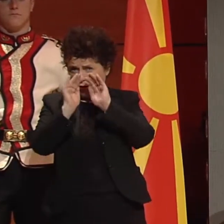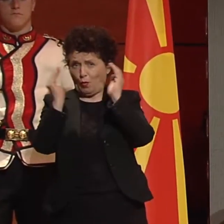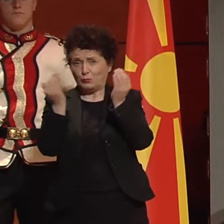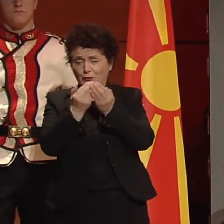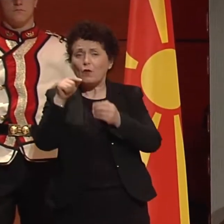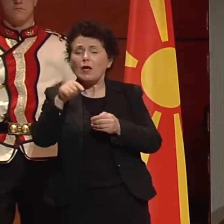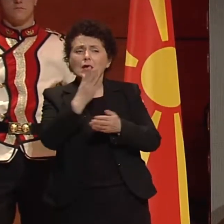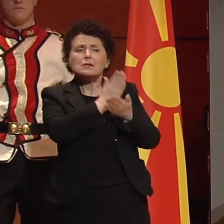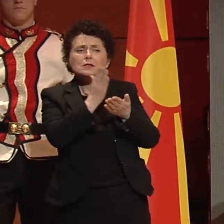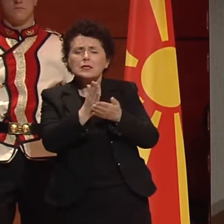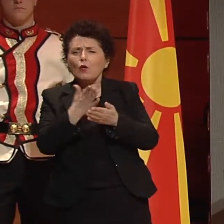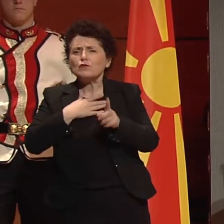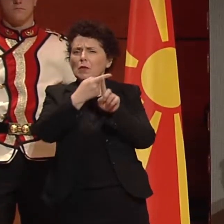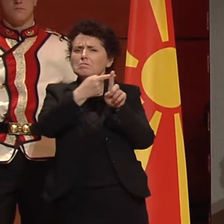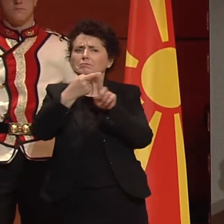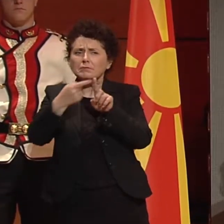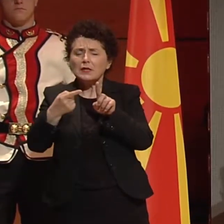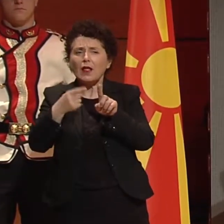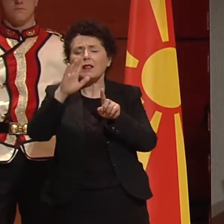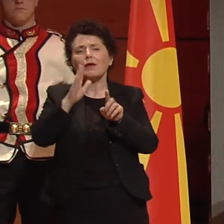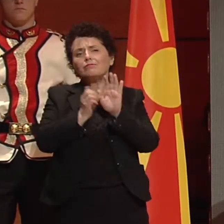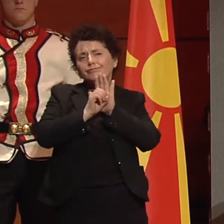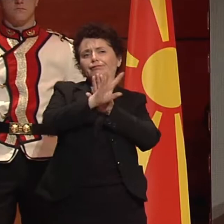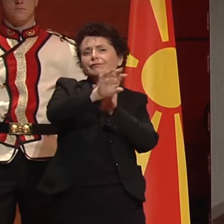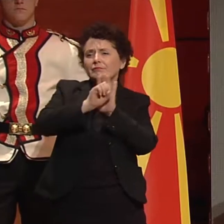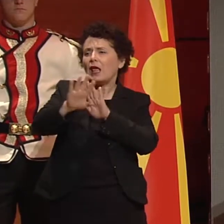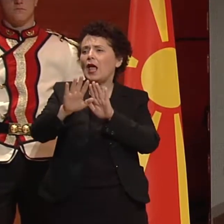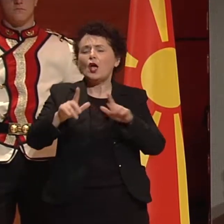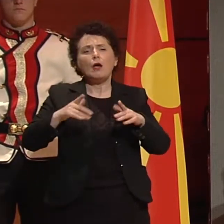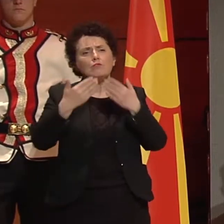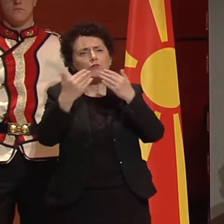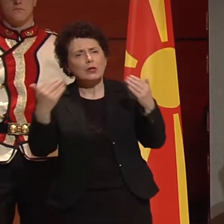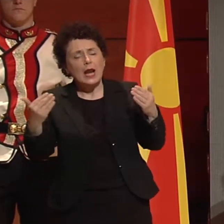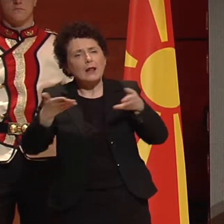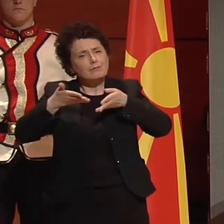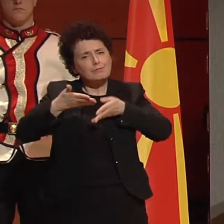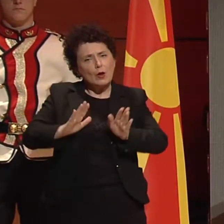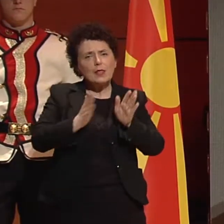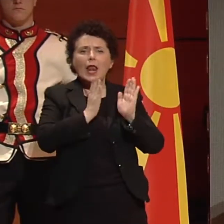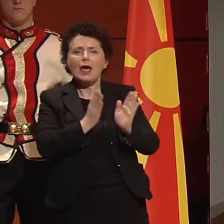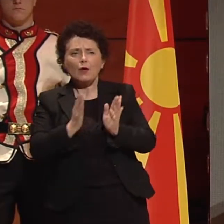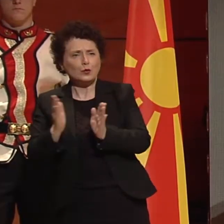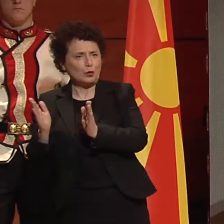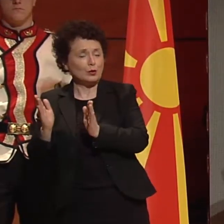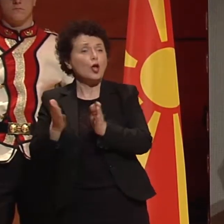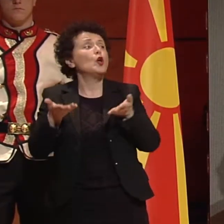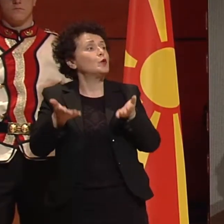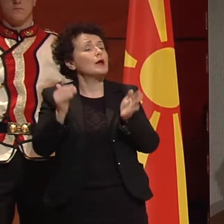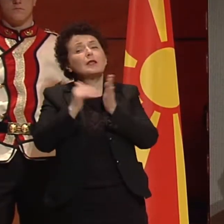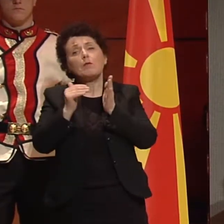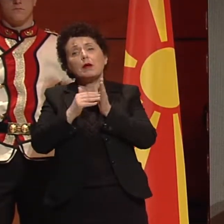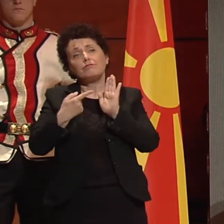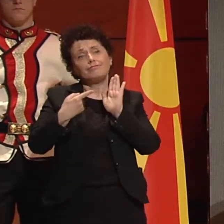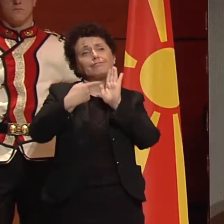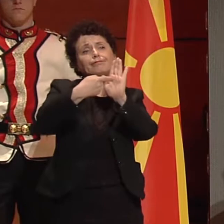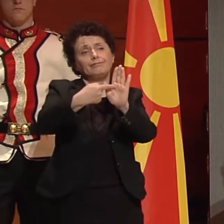кое секој свој сегмент ќе одразува современоста изнедрена од континуитетот, тогаш треба да ги